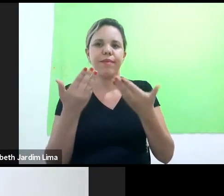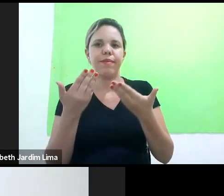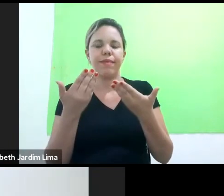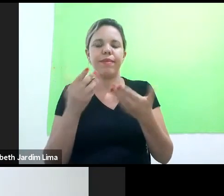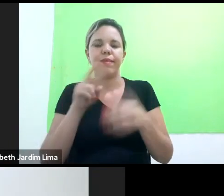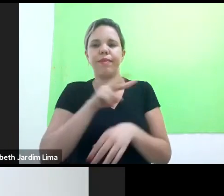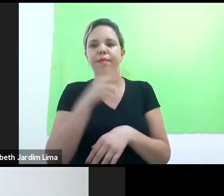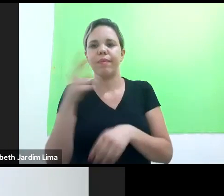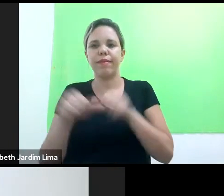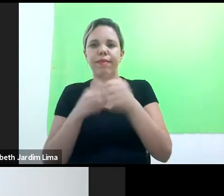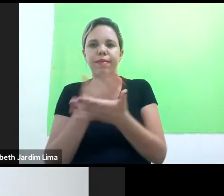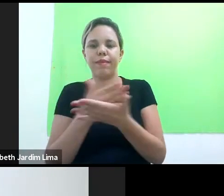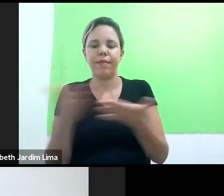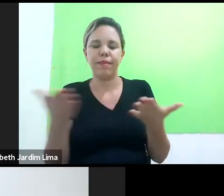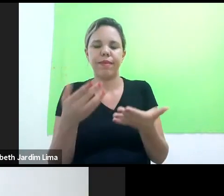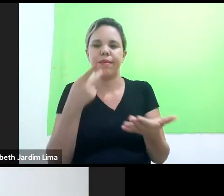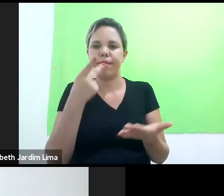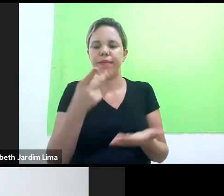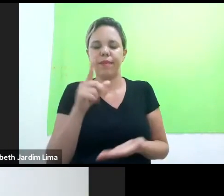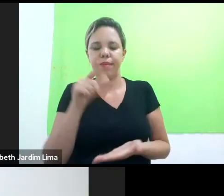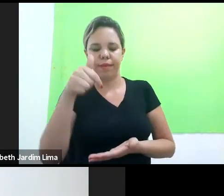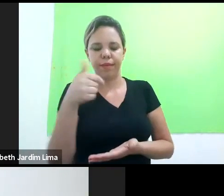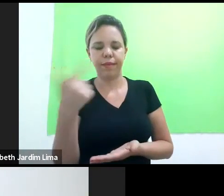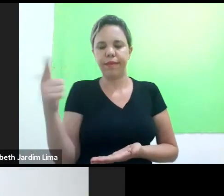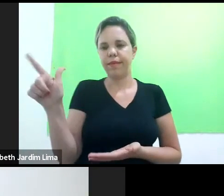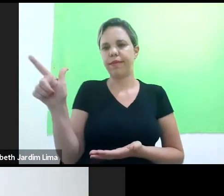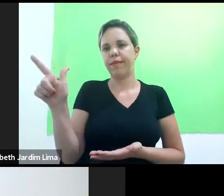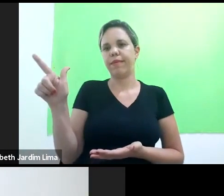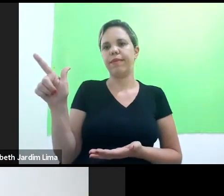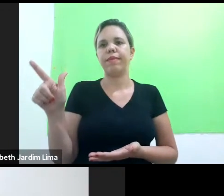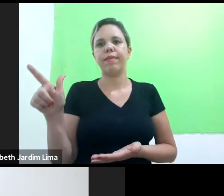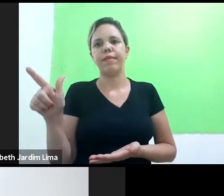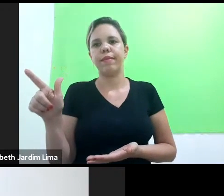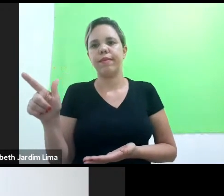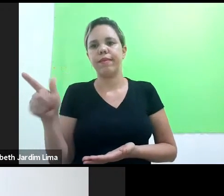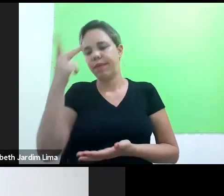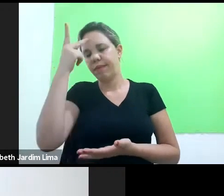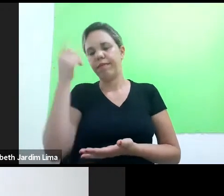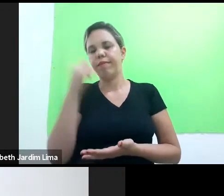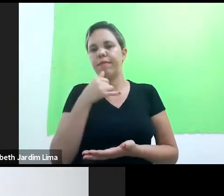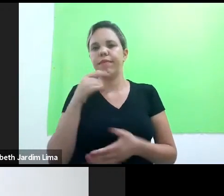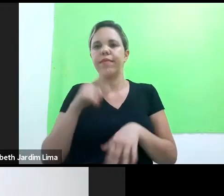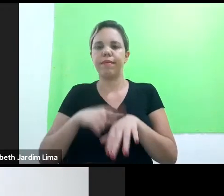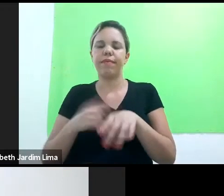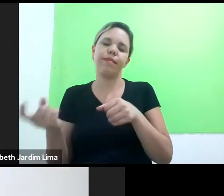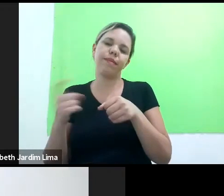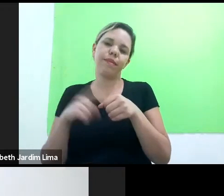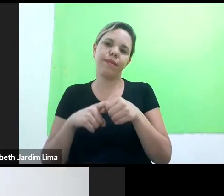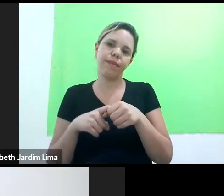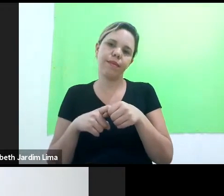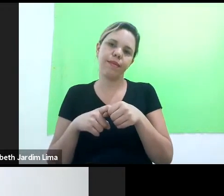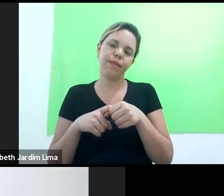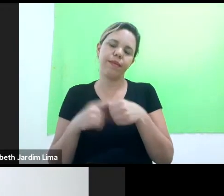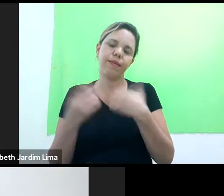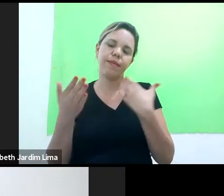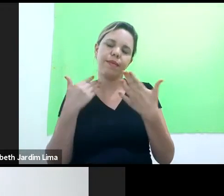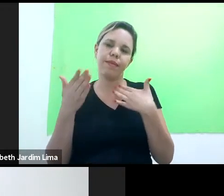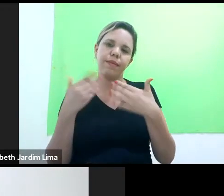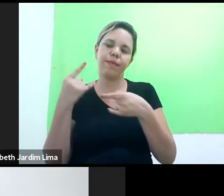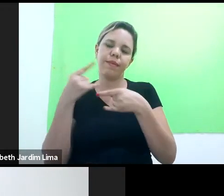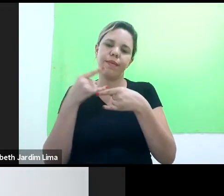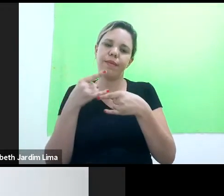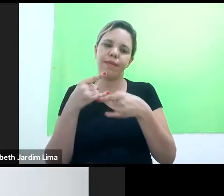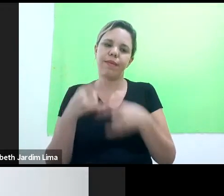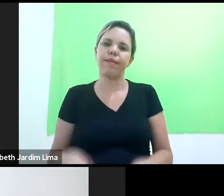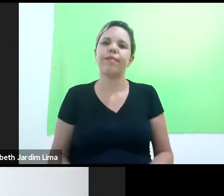inversãozinha, você começa falando então, e depois a gente passa para a Versilene, que felizmente já está aqui de volta na nossa